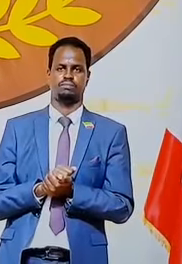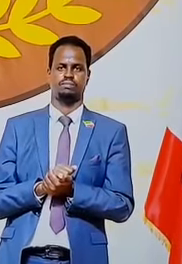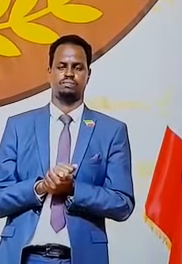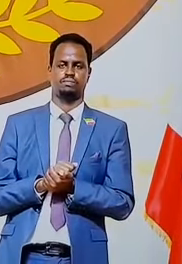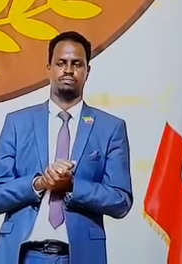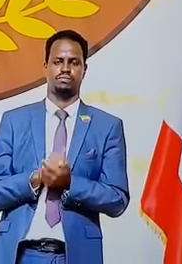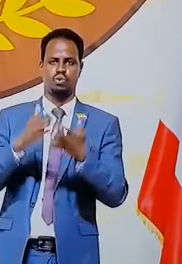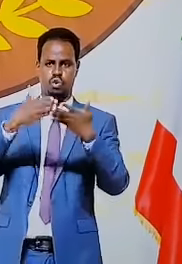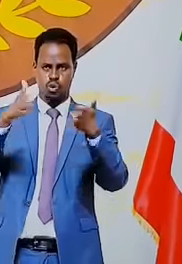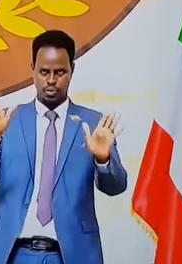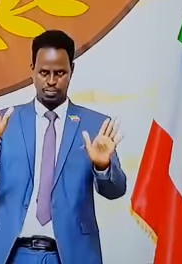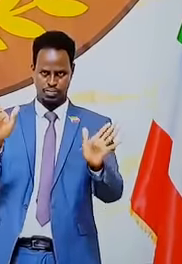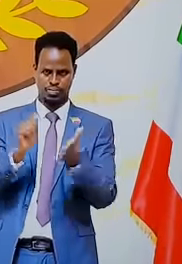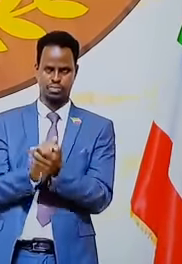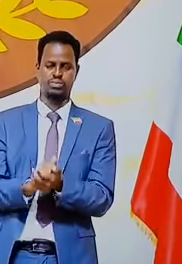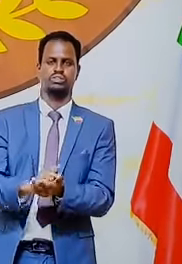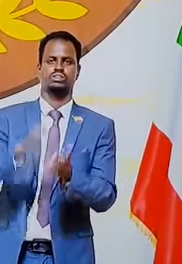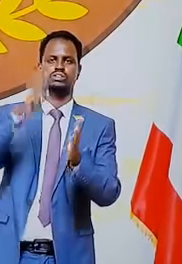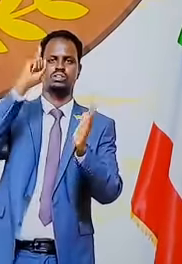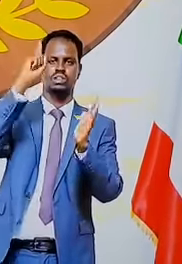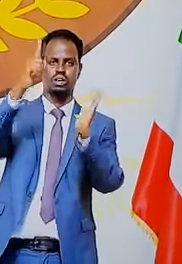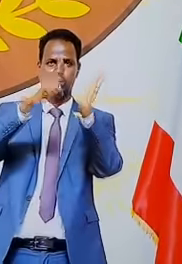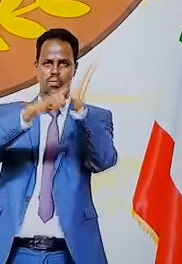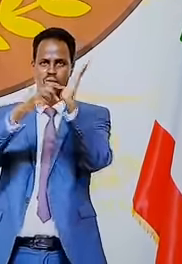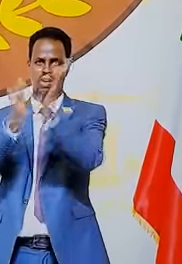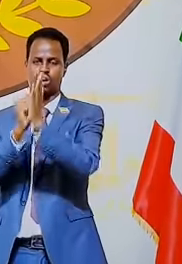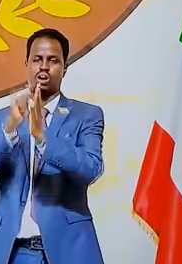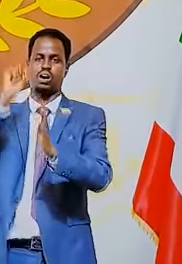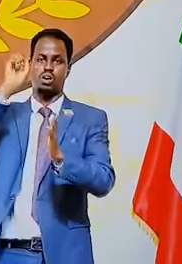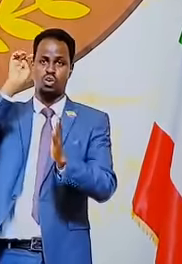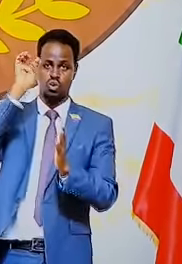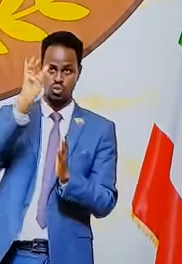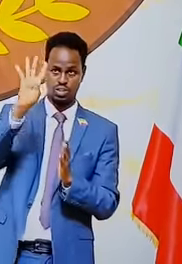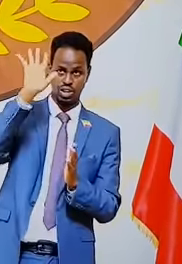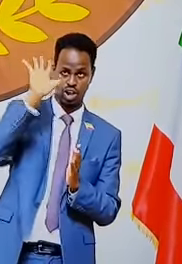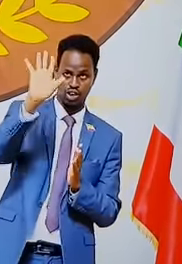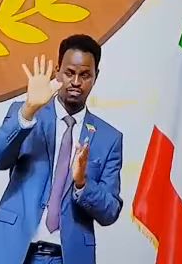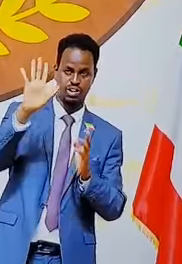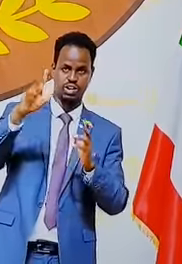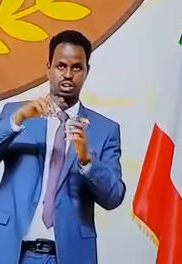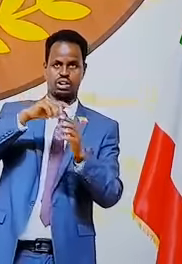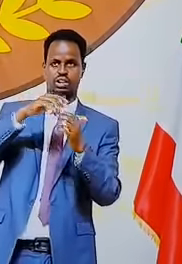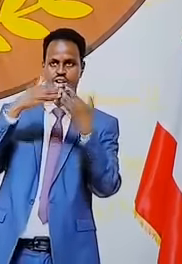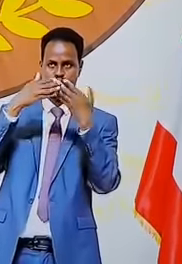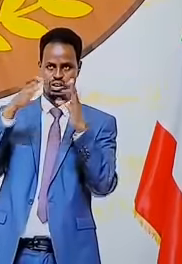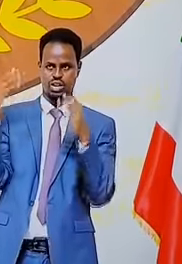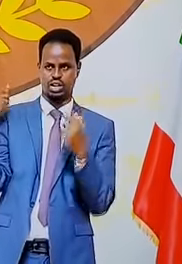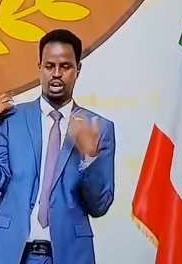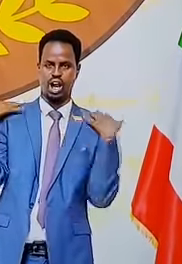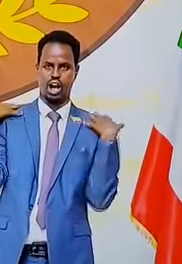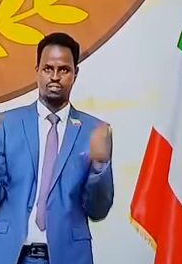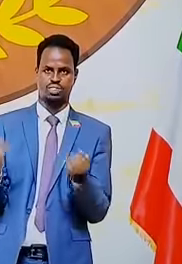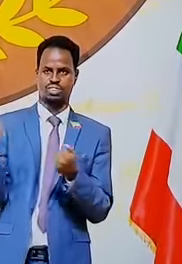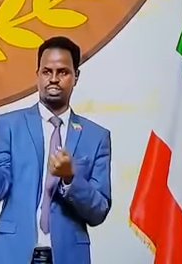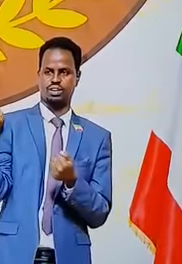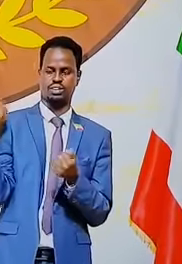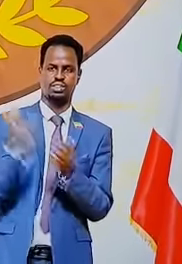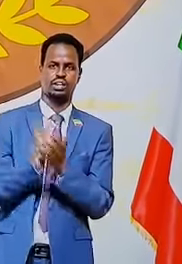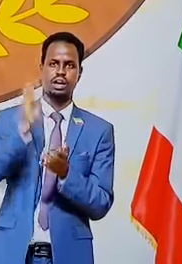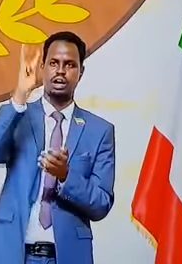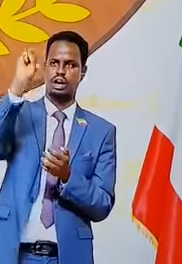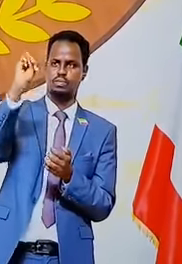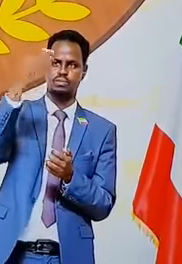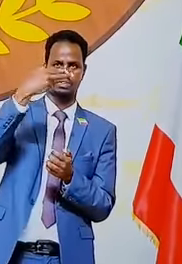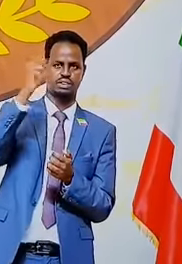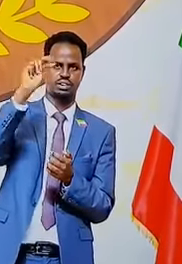waxa ka furan qol iyo 400 xarumood oo caafimaad oo isku jira dhaqtar ilaa